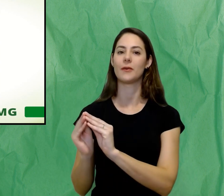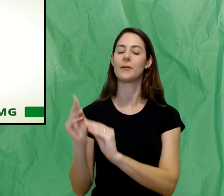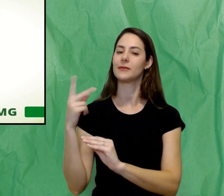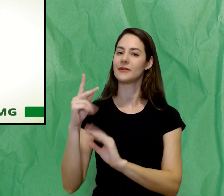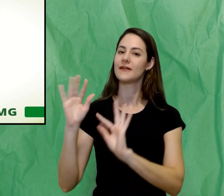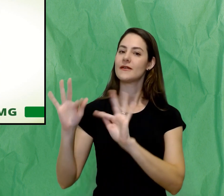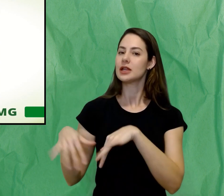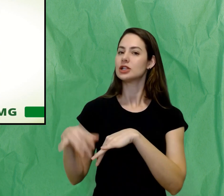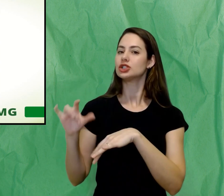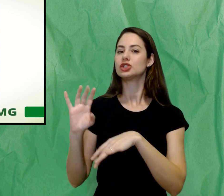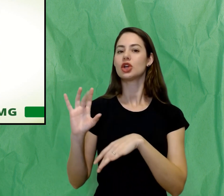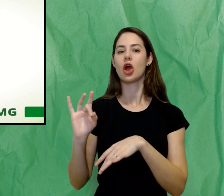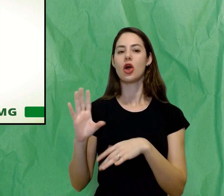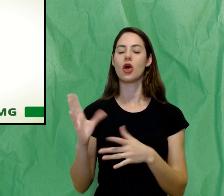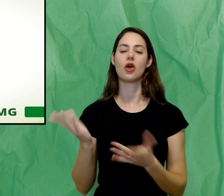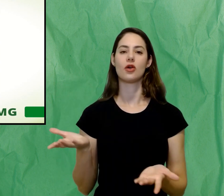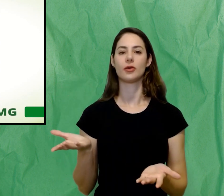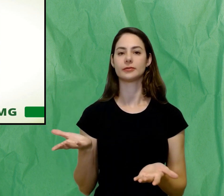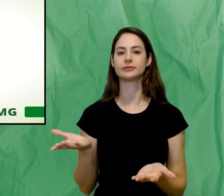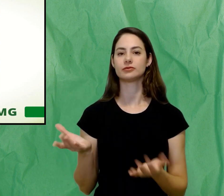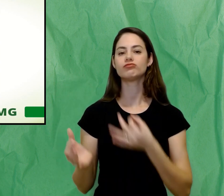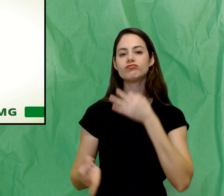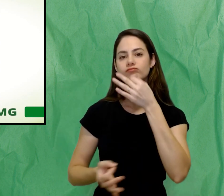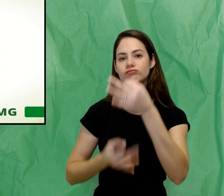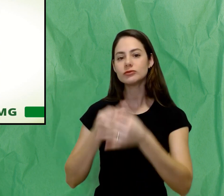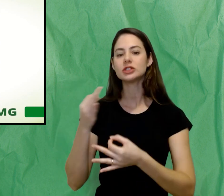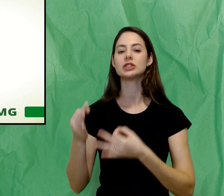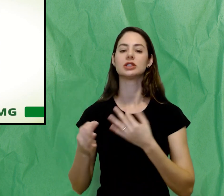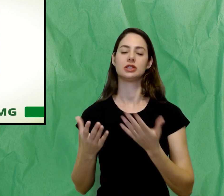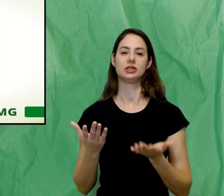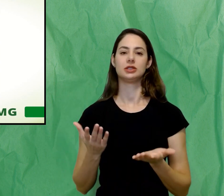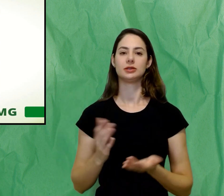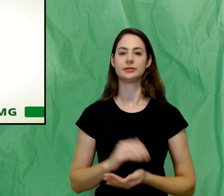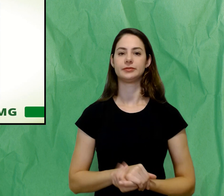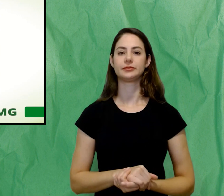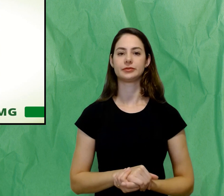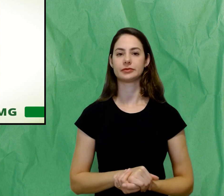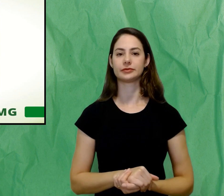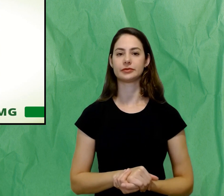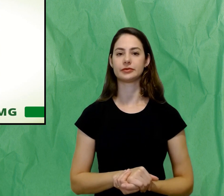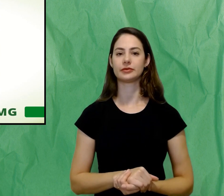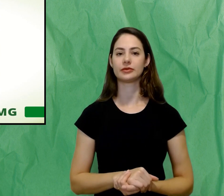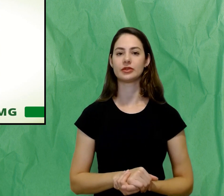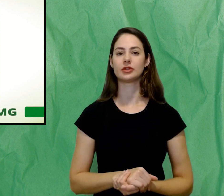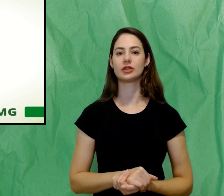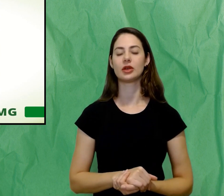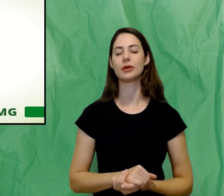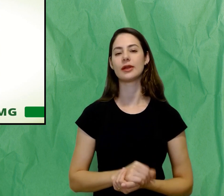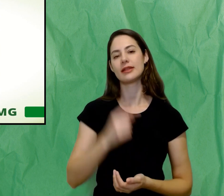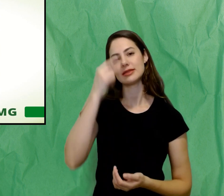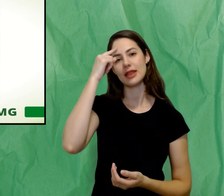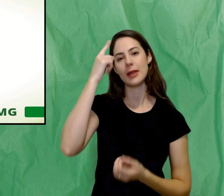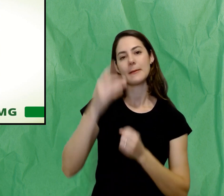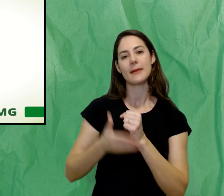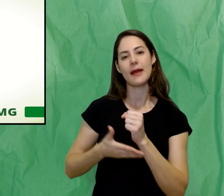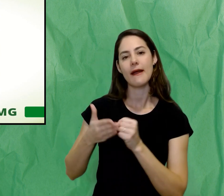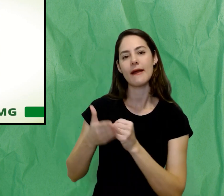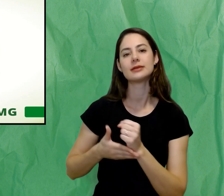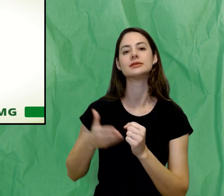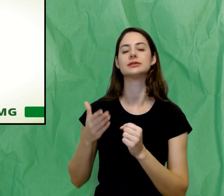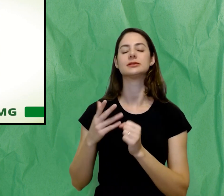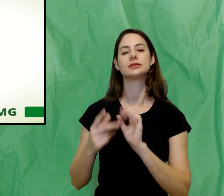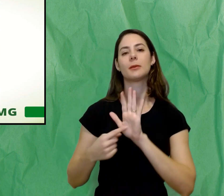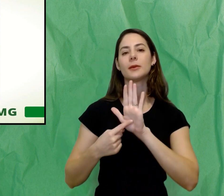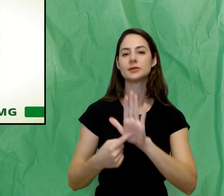possa tecer apenas essas considerações fazendo interferência, né, sobre a ideia básica, expondo mais uma